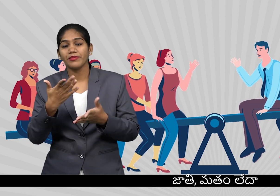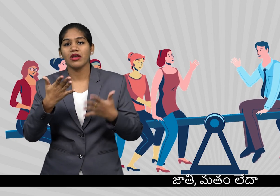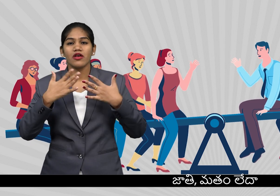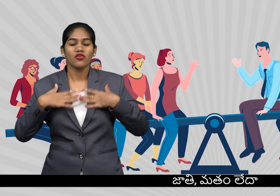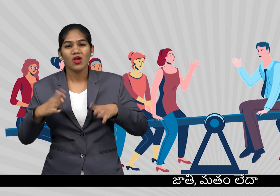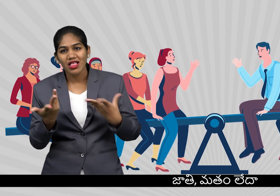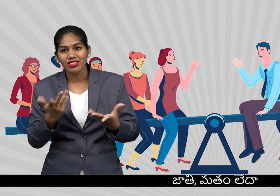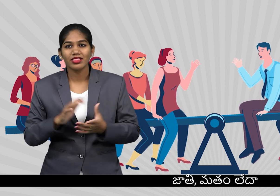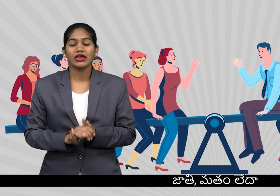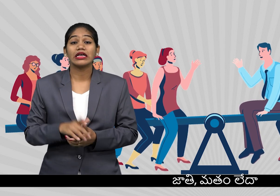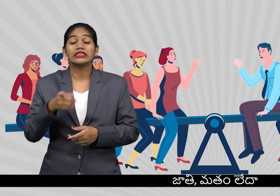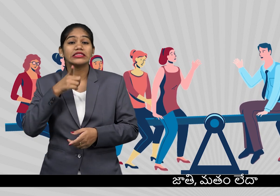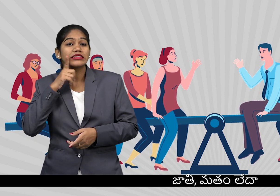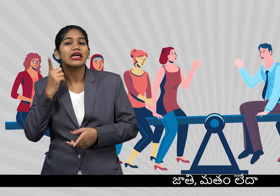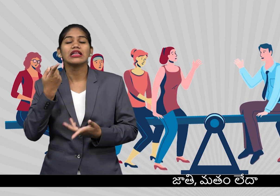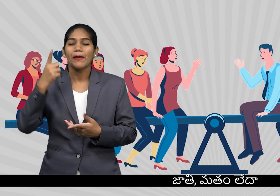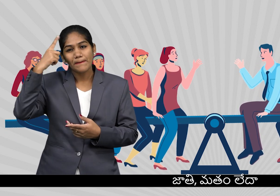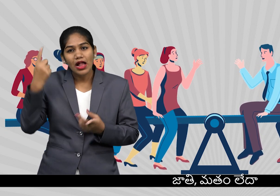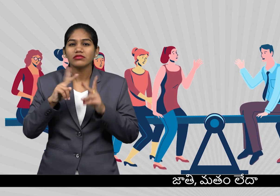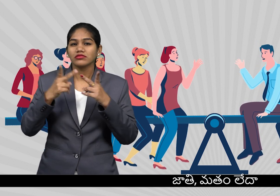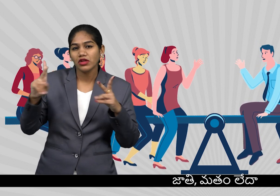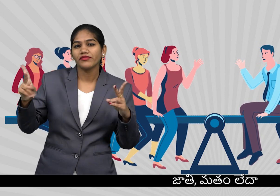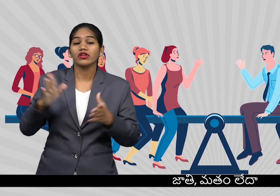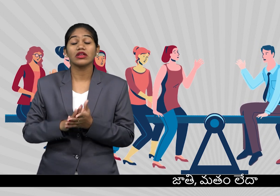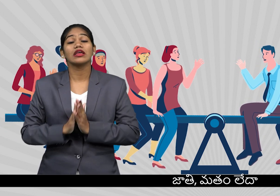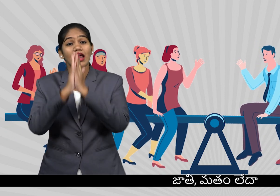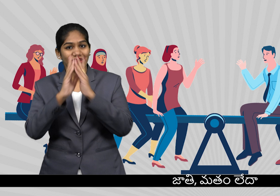జాతి, మతం లేదా